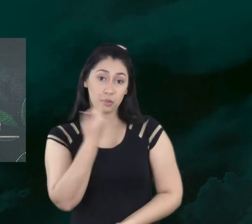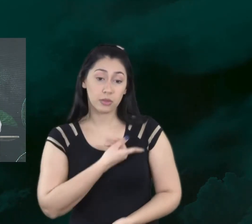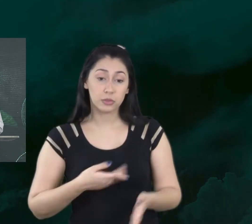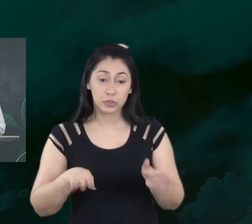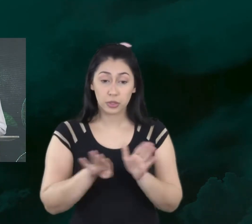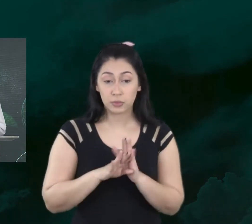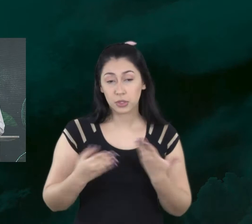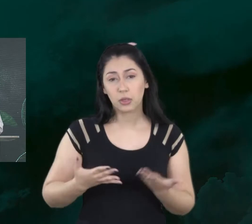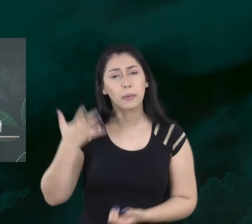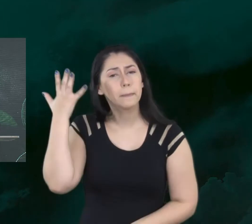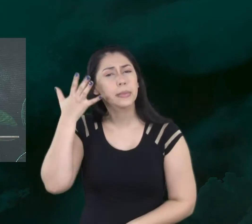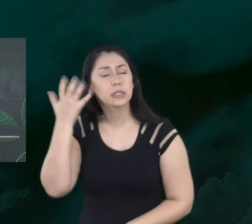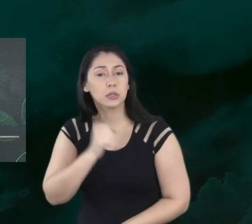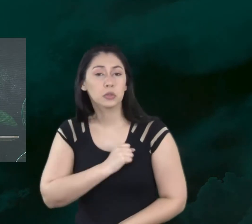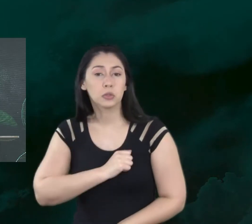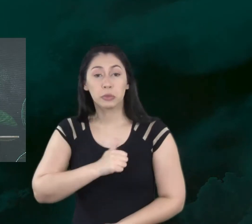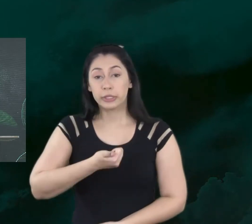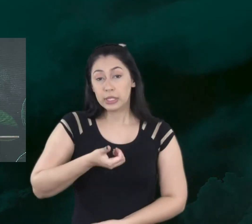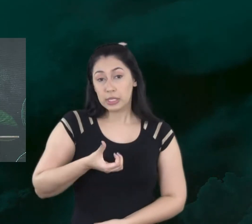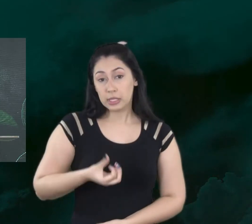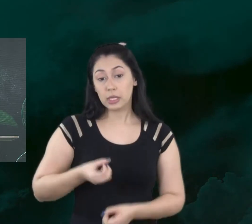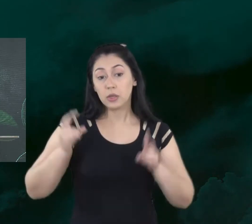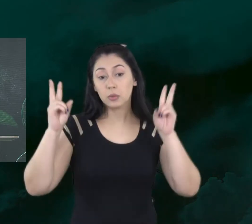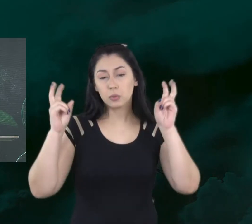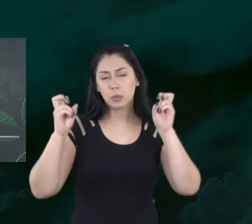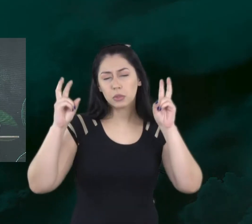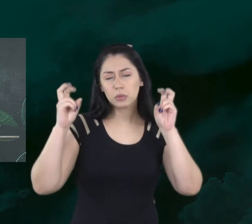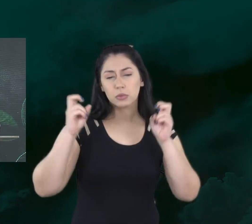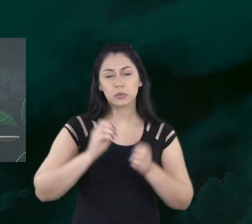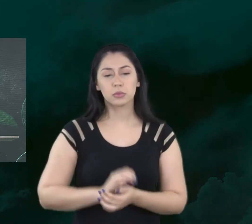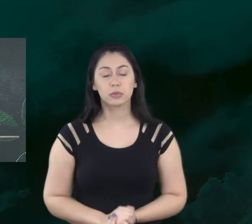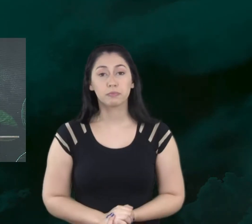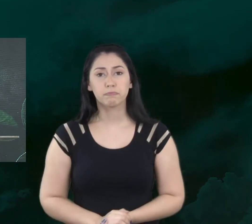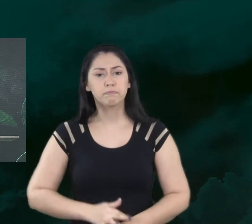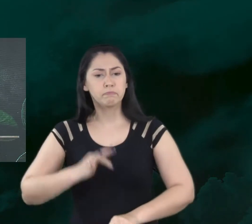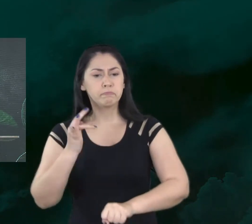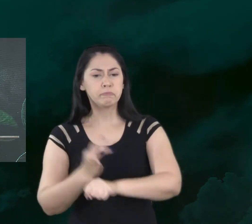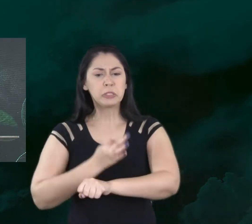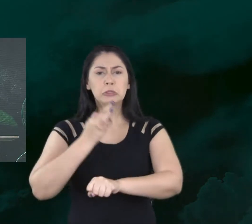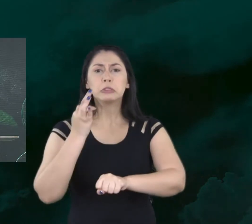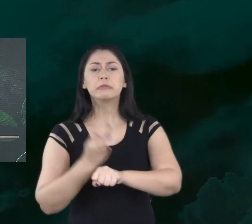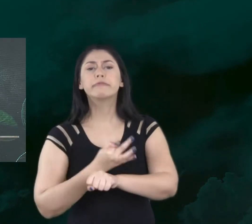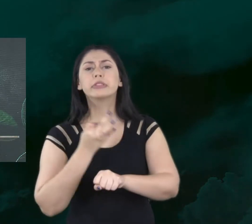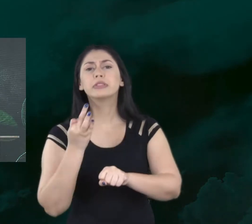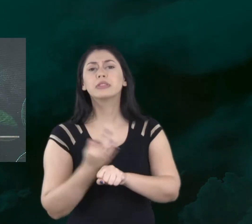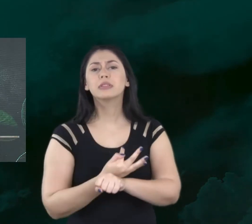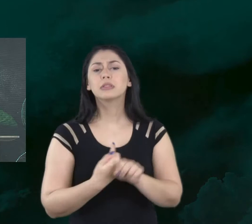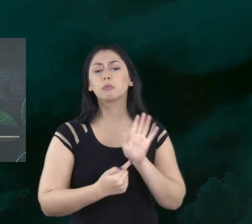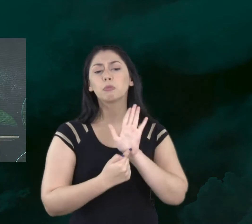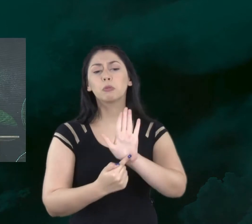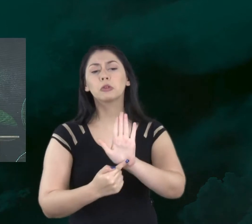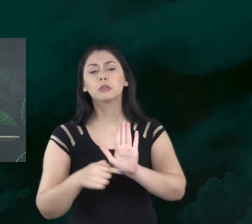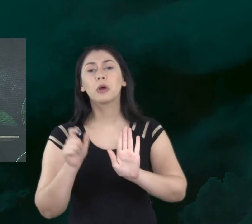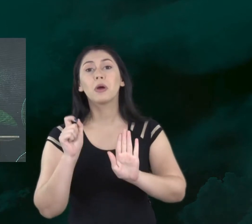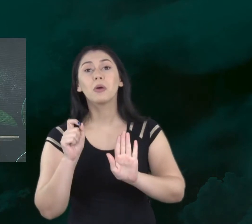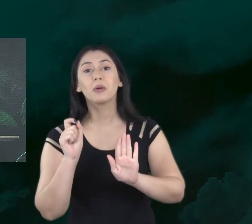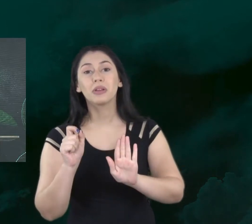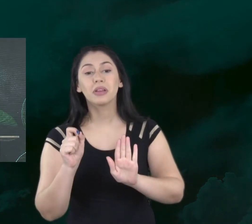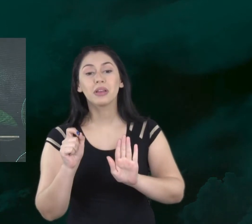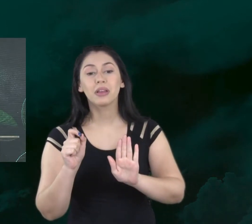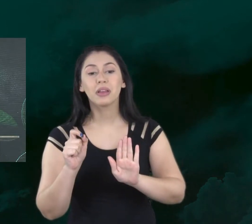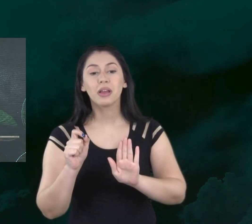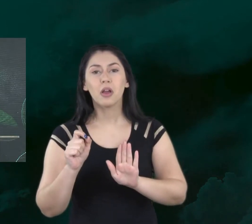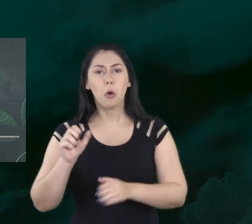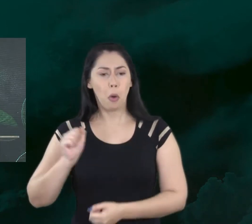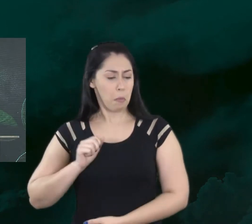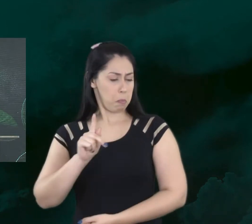à mensagem 16, que tem por título: Perseverança é um sinal distintivo